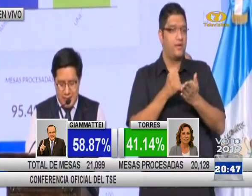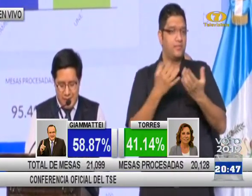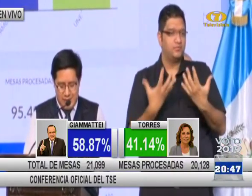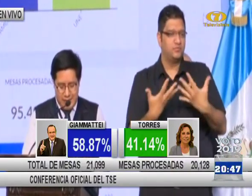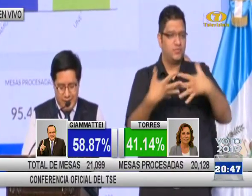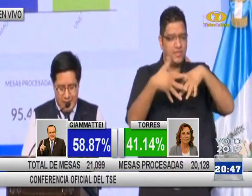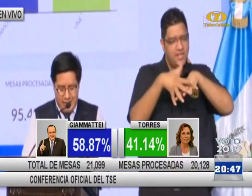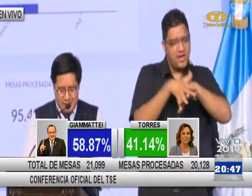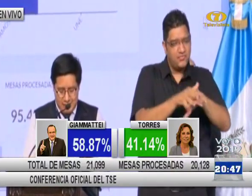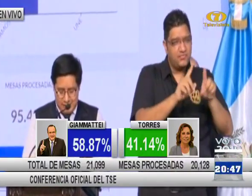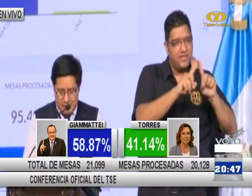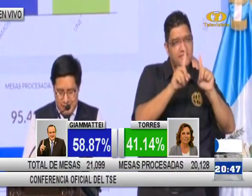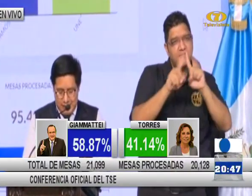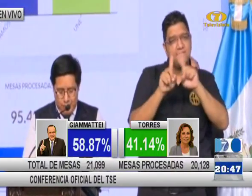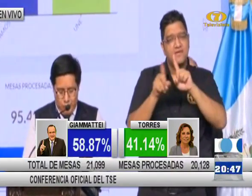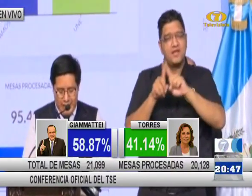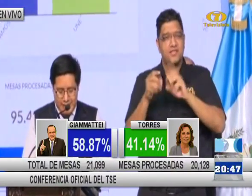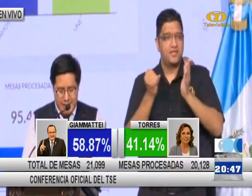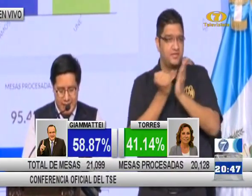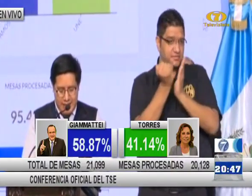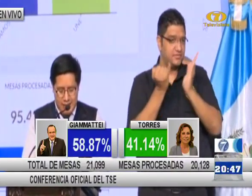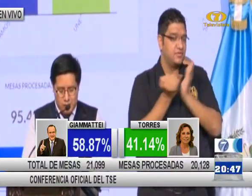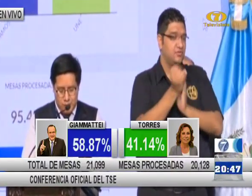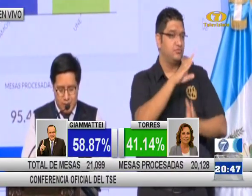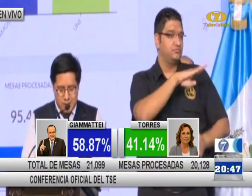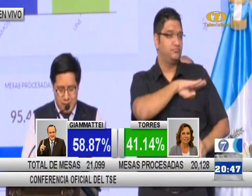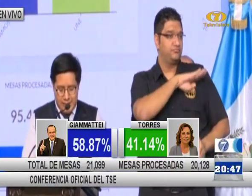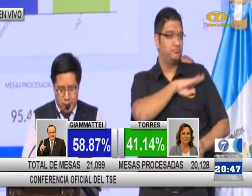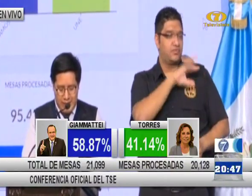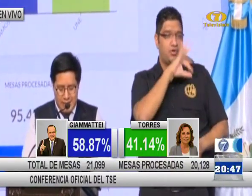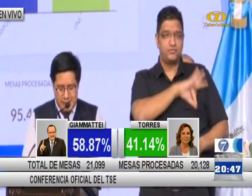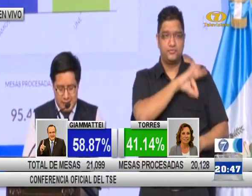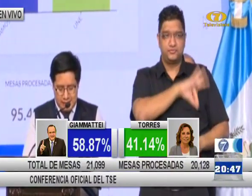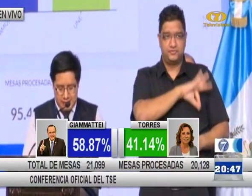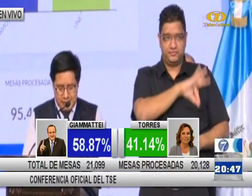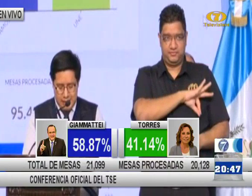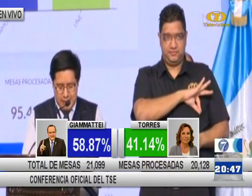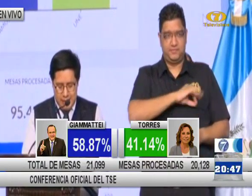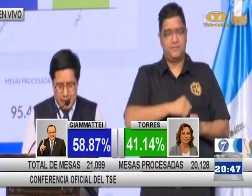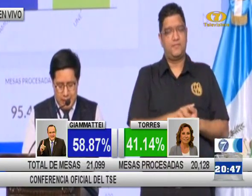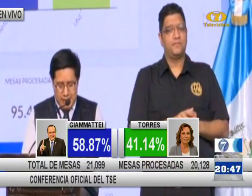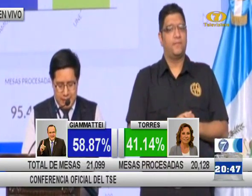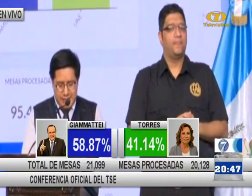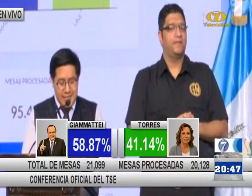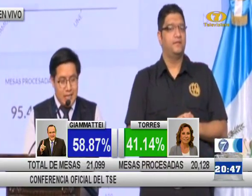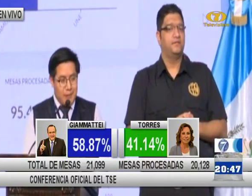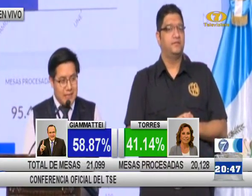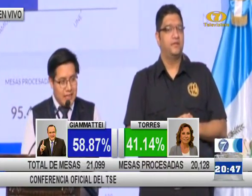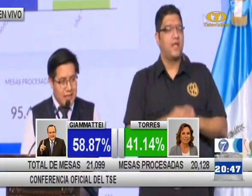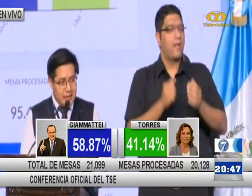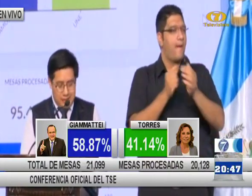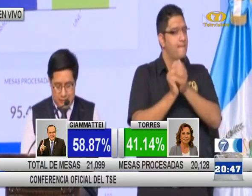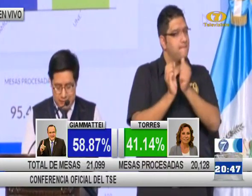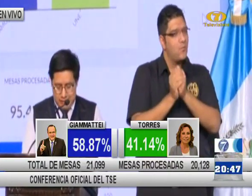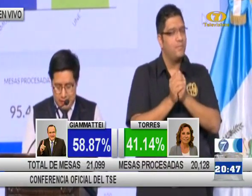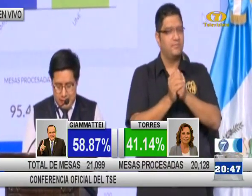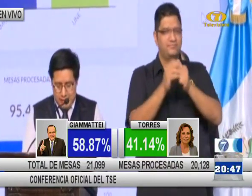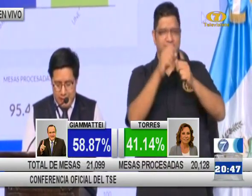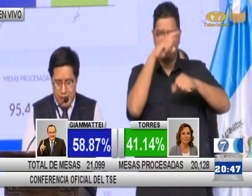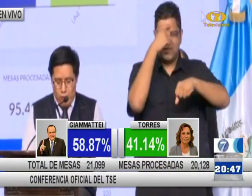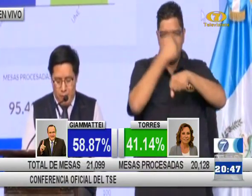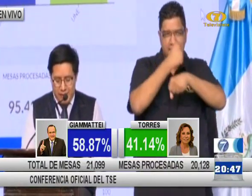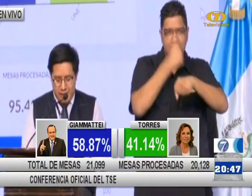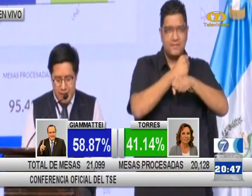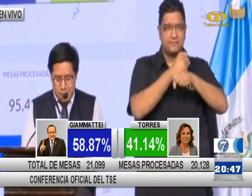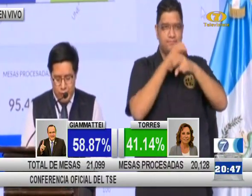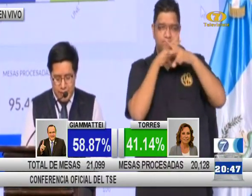de sociedad civil que vela por la integridad de los procesos electorales, tiene el placer